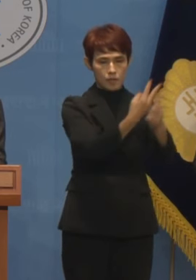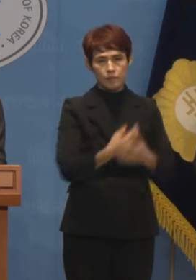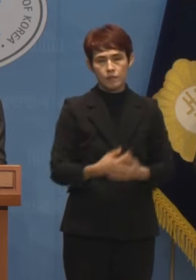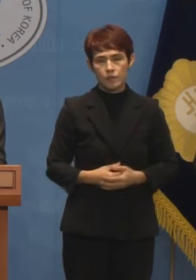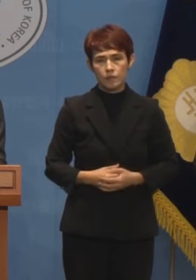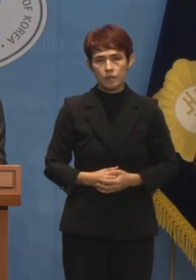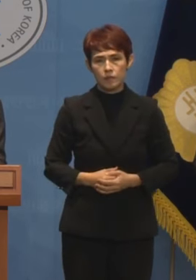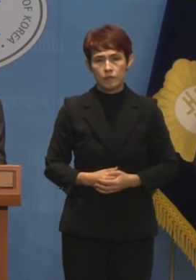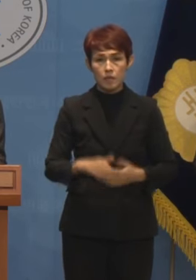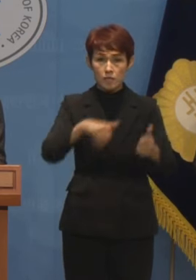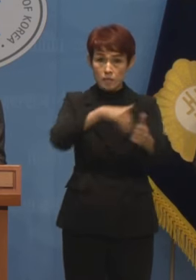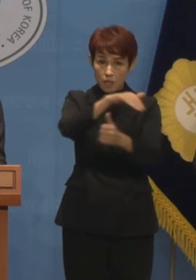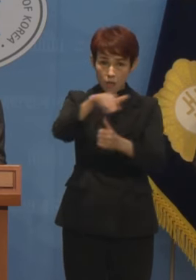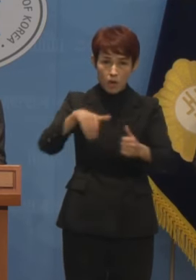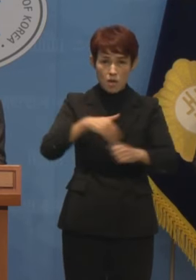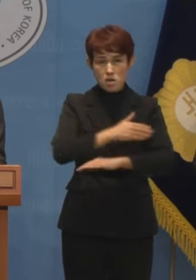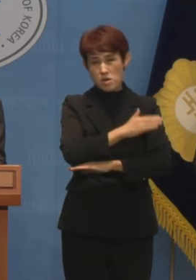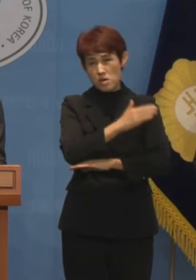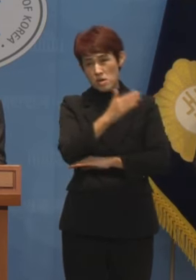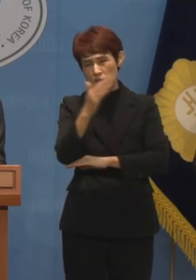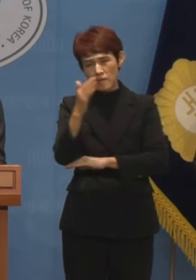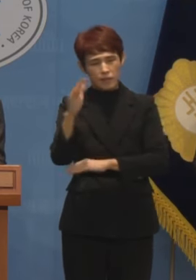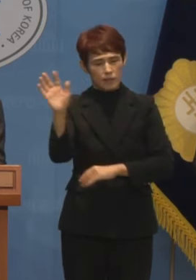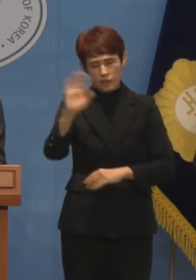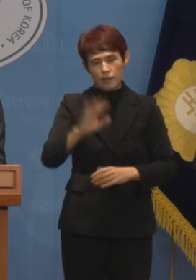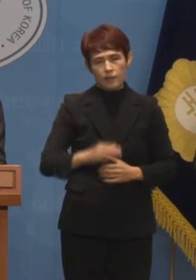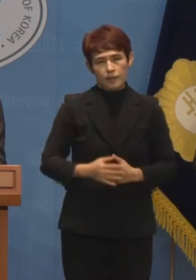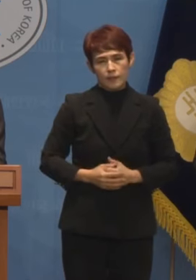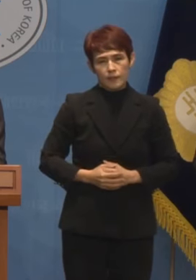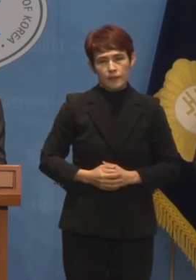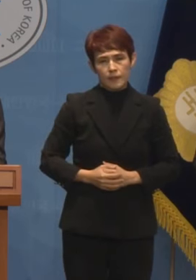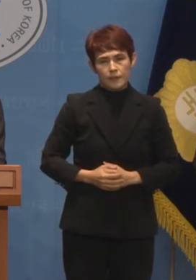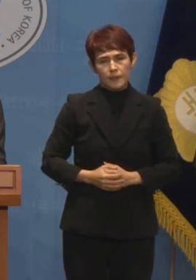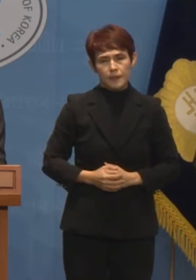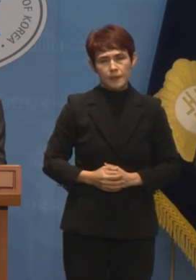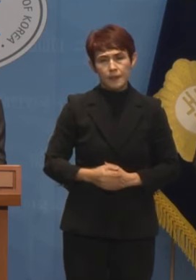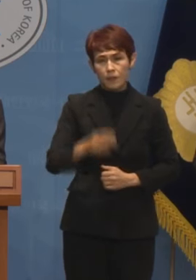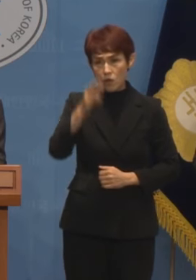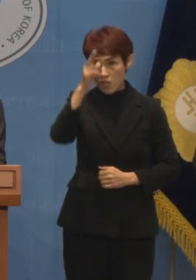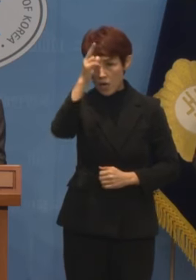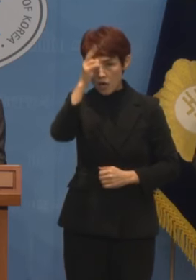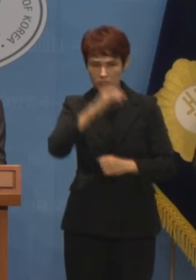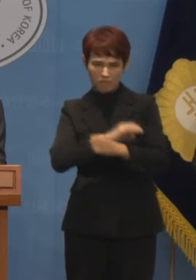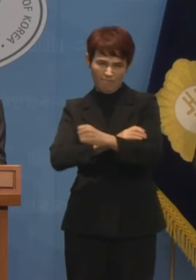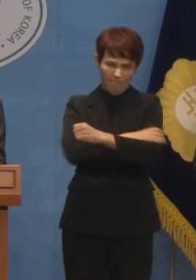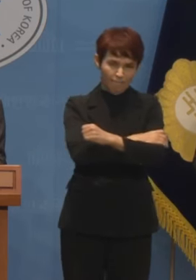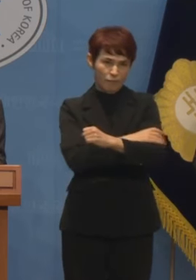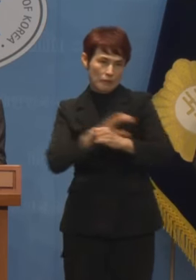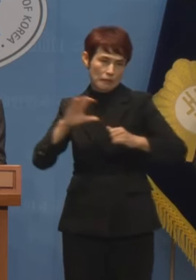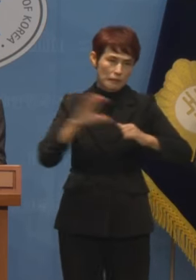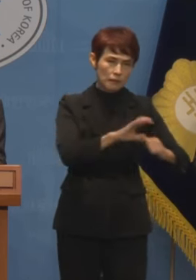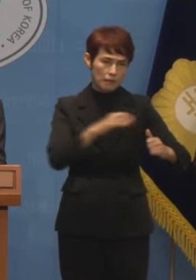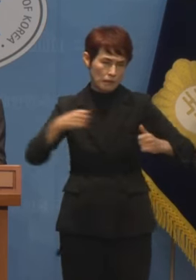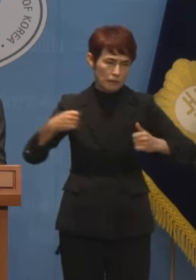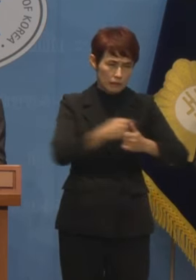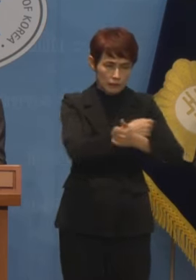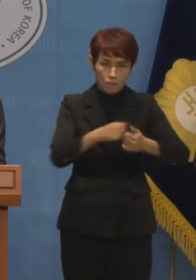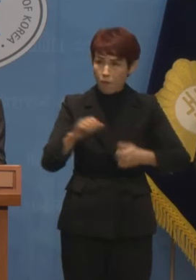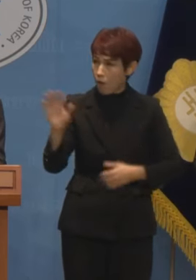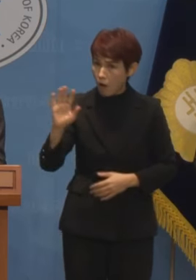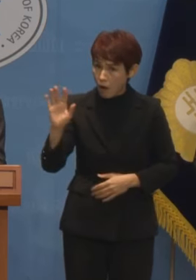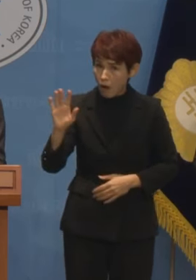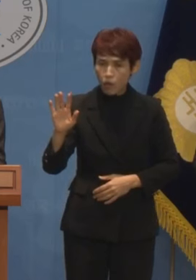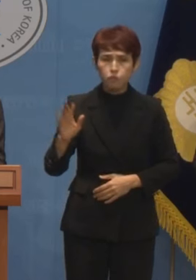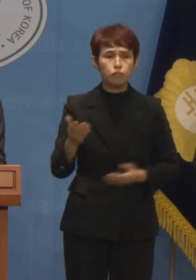당시 현장 상황을 다시금 자세히 설명드리진 않겠습니다. 경찰의 과잉 통제와 물리적 진압이 없었다면